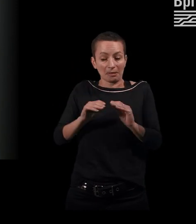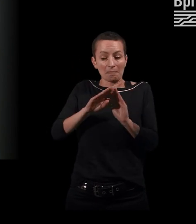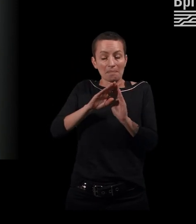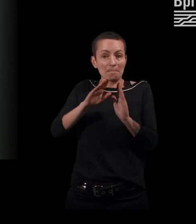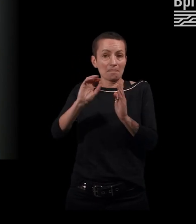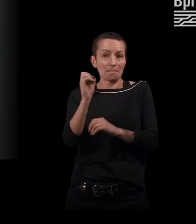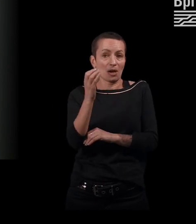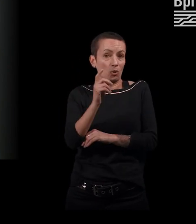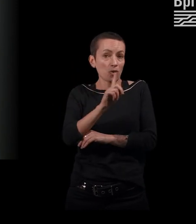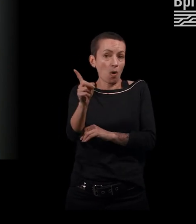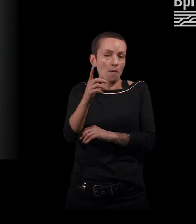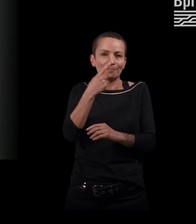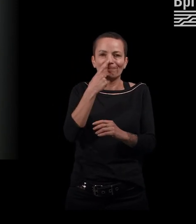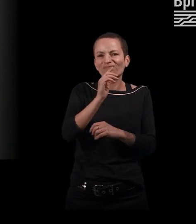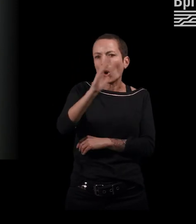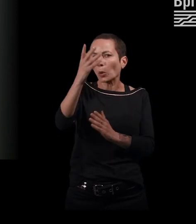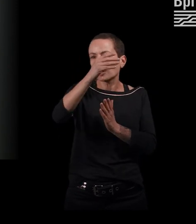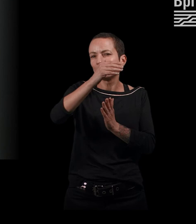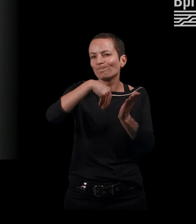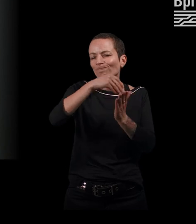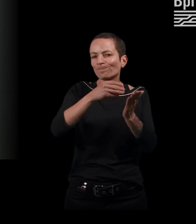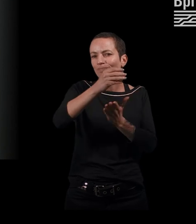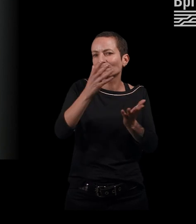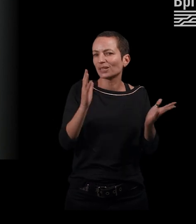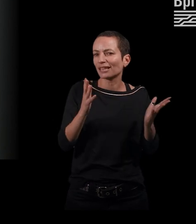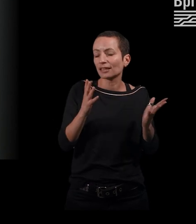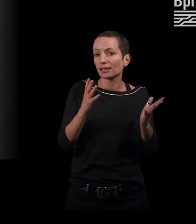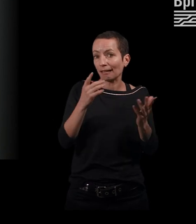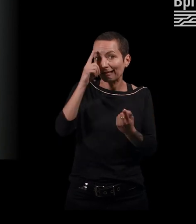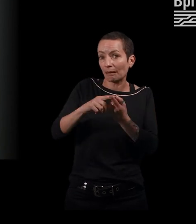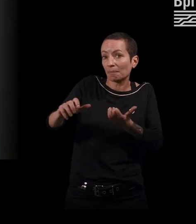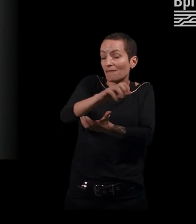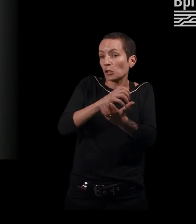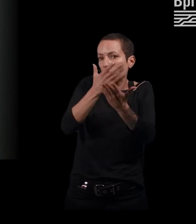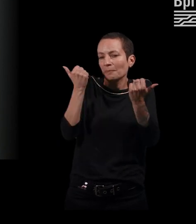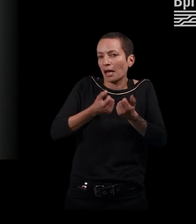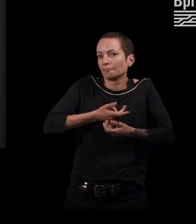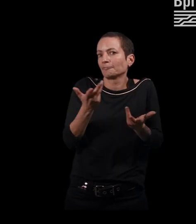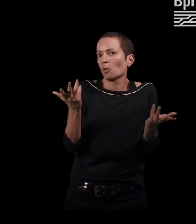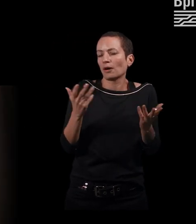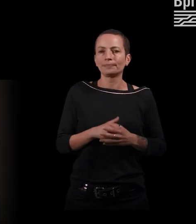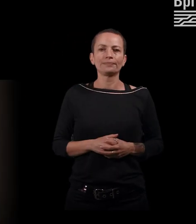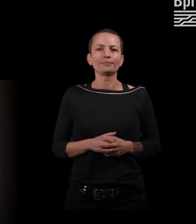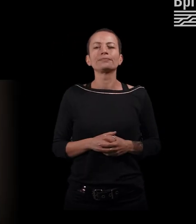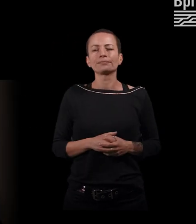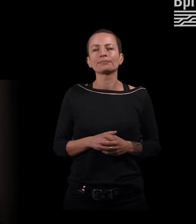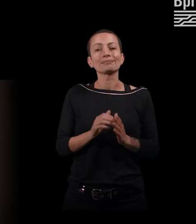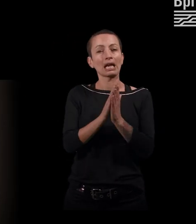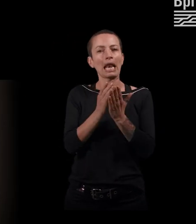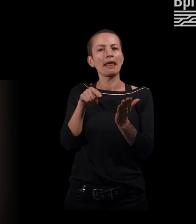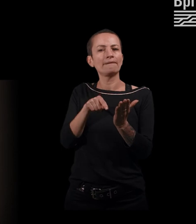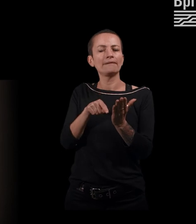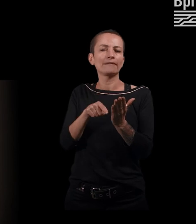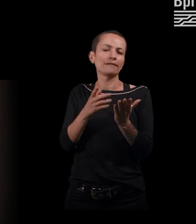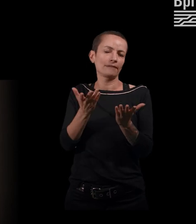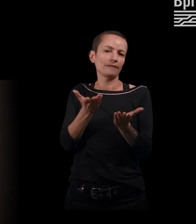J'aurais probablement eu envie d'écrire quelque chose sur la Révolution, je ne sais pas ce qu'il en serait sorti. Octobre Liban est clairement aussi